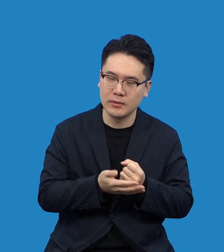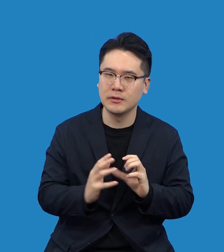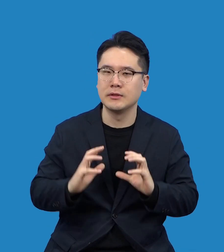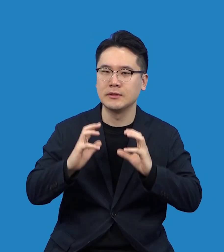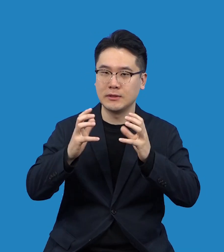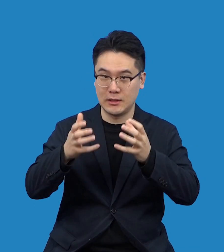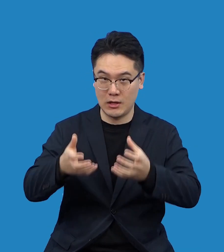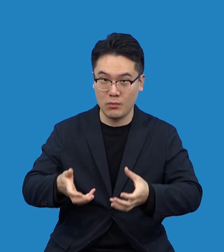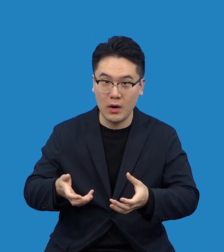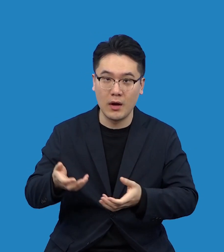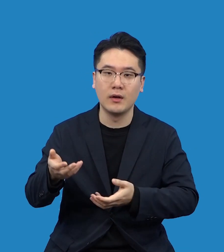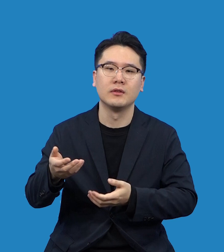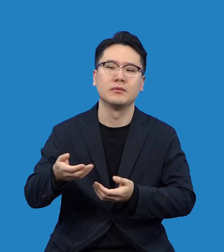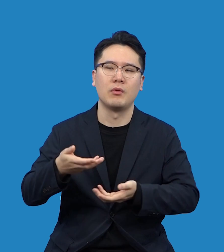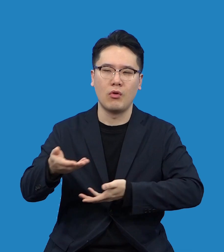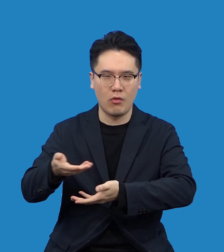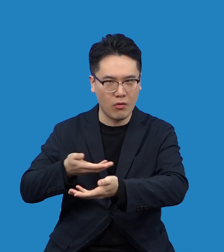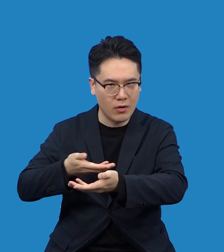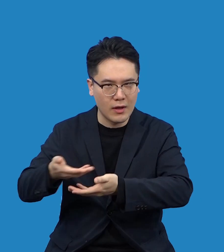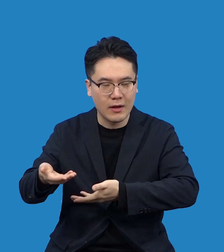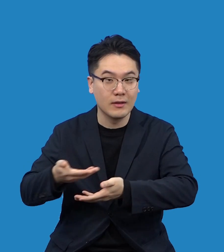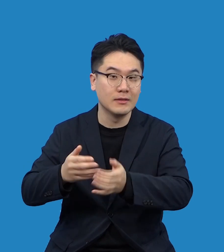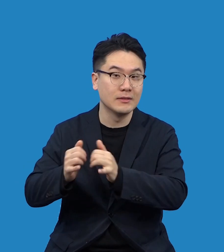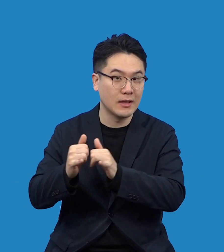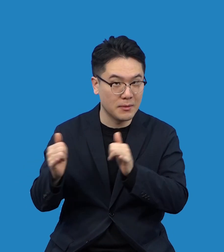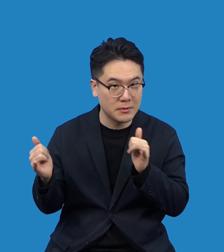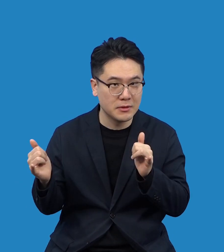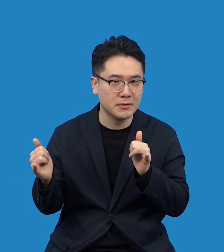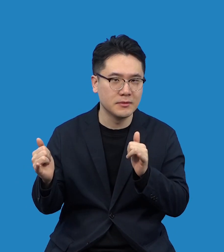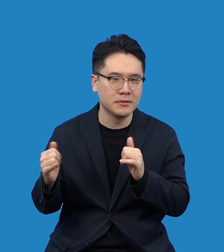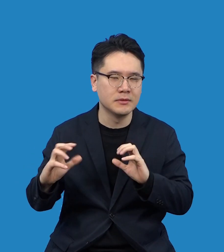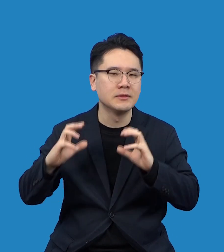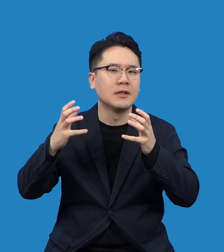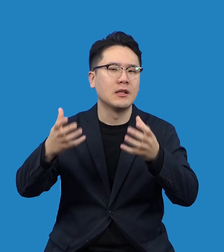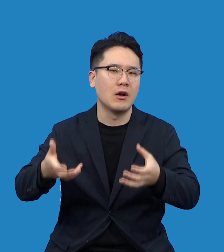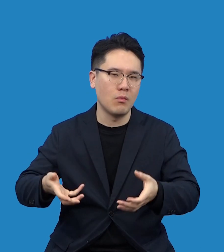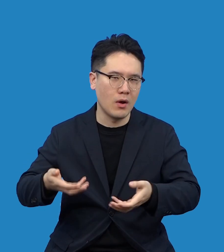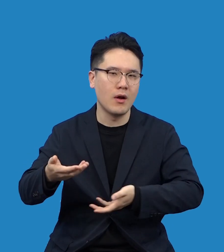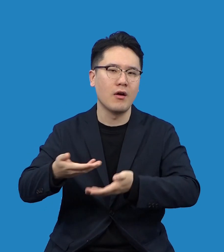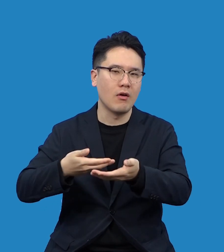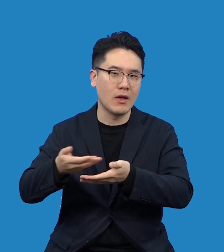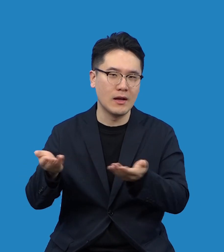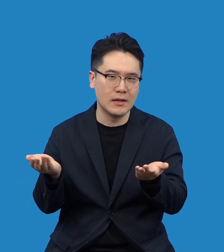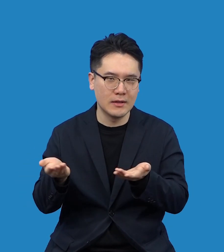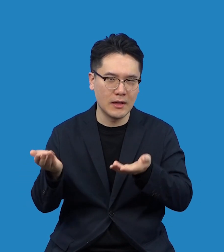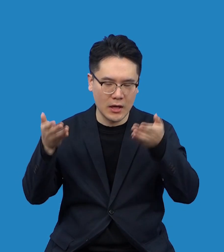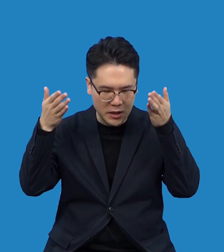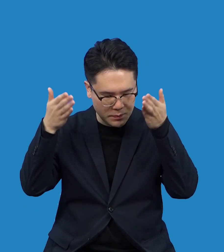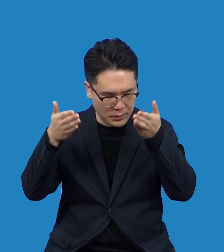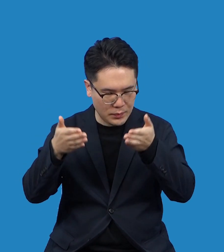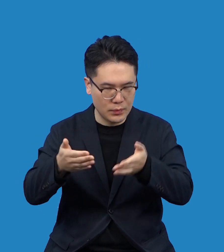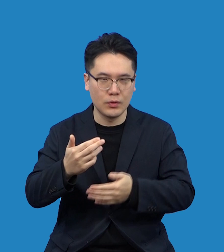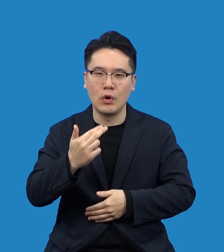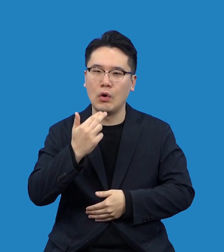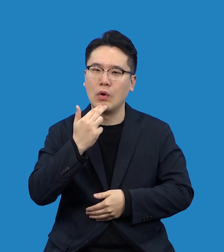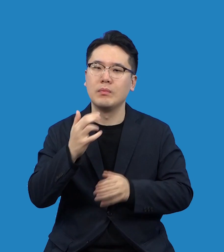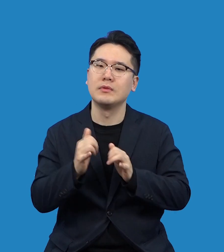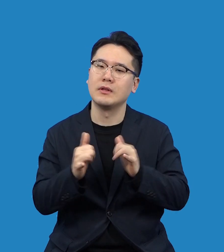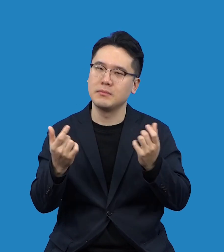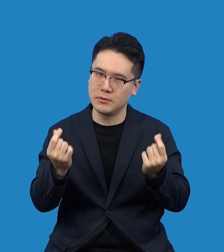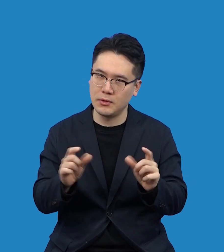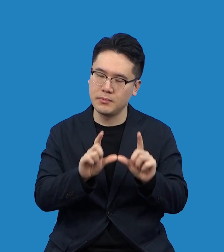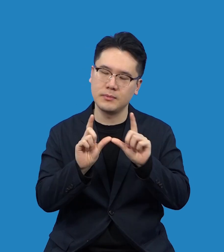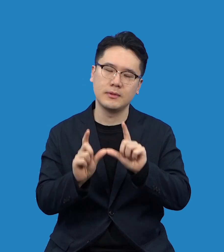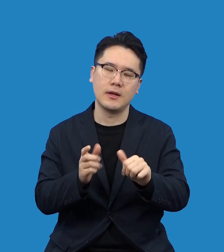세상과 거래하는 일에 몰두하지 않는 사람처럼